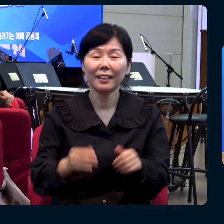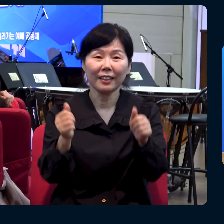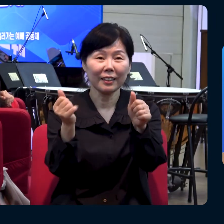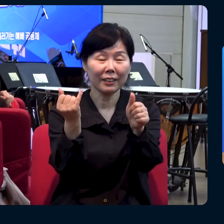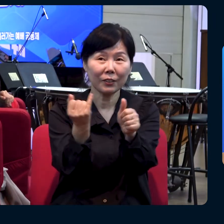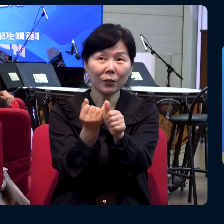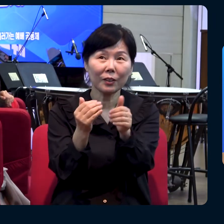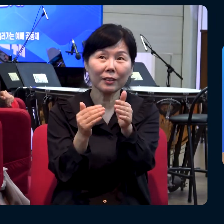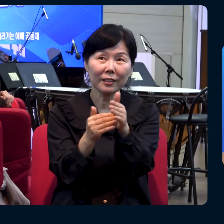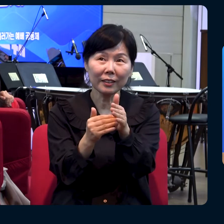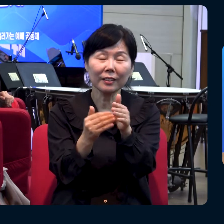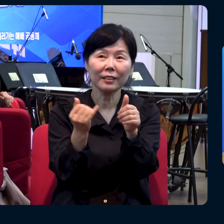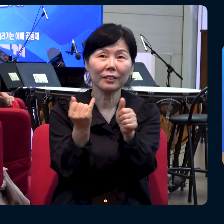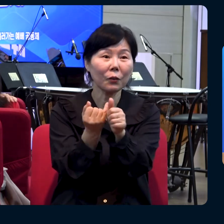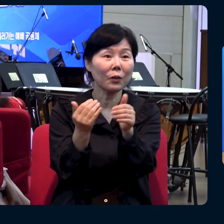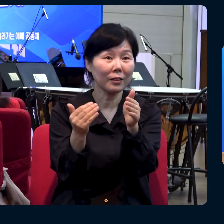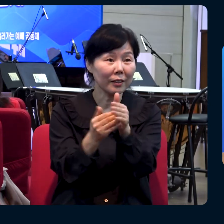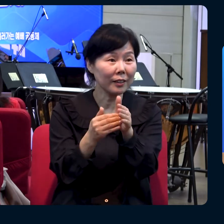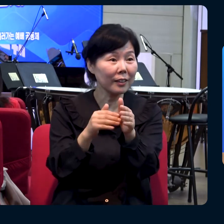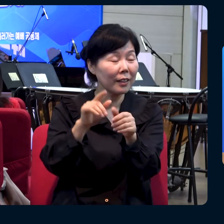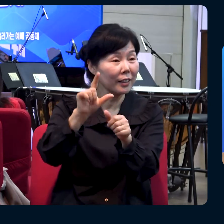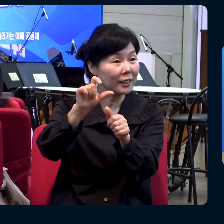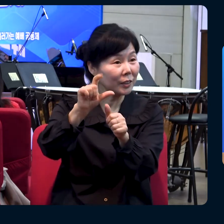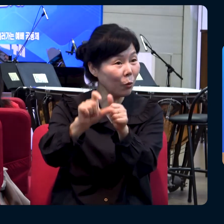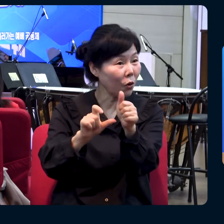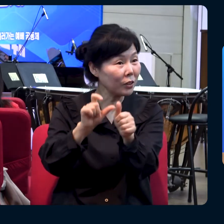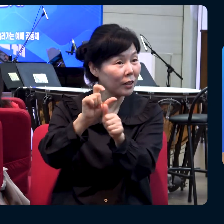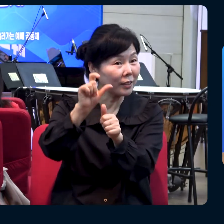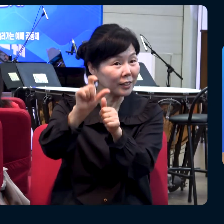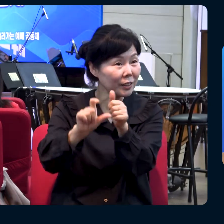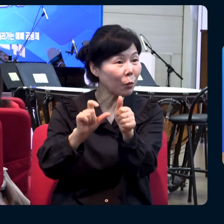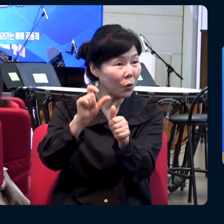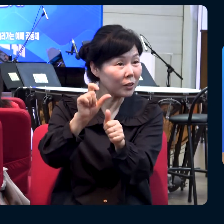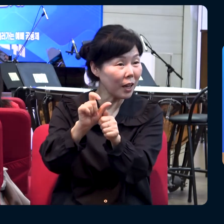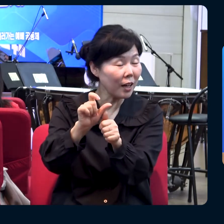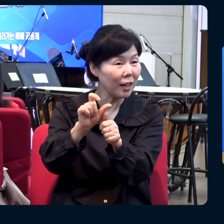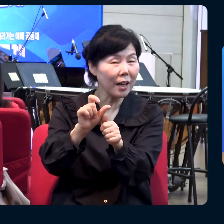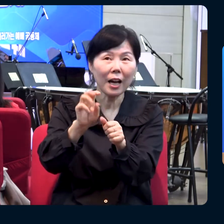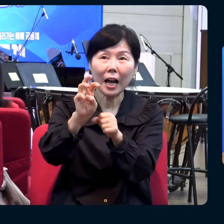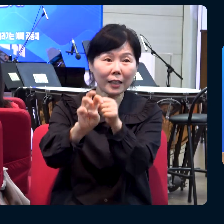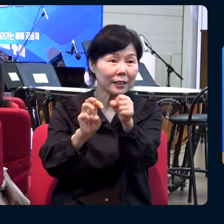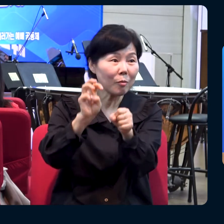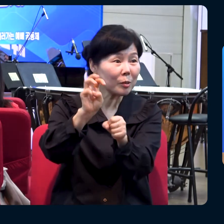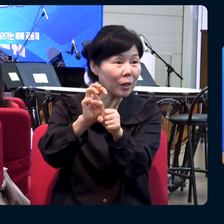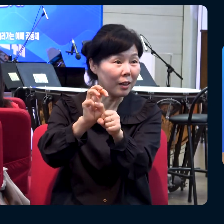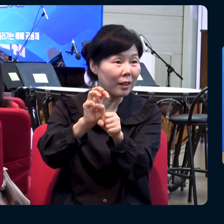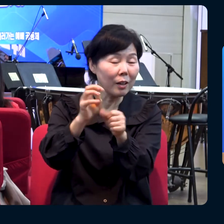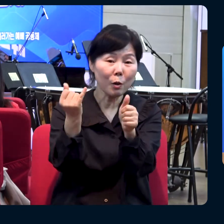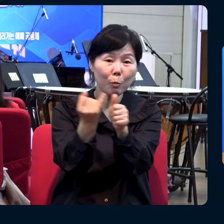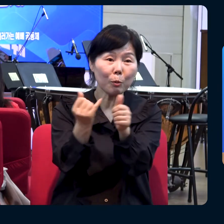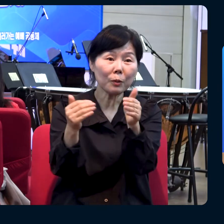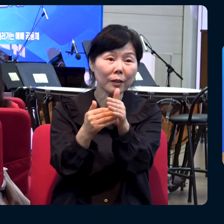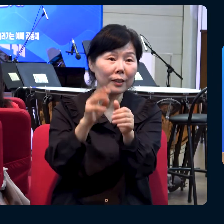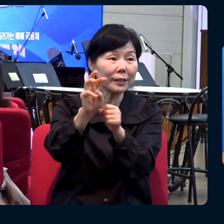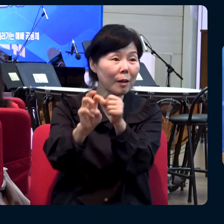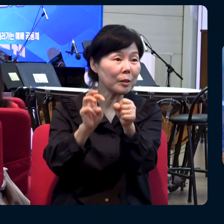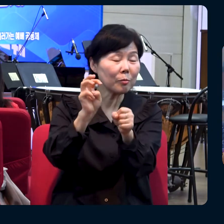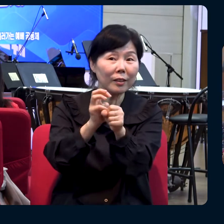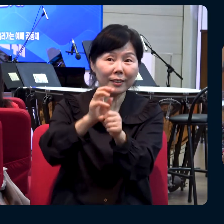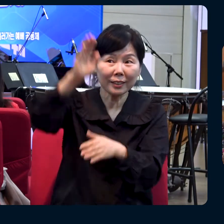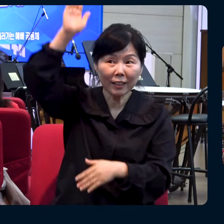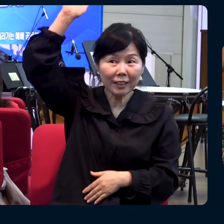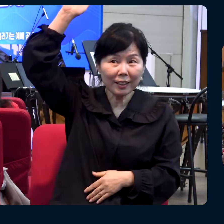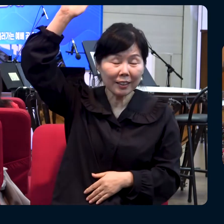15년. 그러면 남편들 중에 결혼한 지 부부 중에 30년 이상 된 분만 손 들어보세요. 손